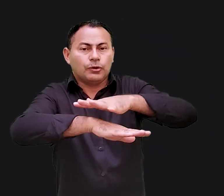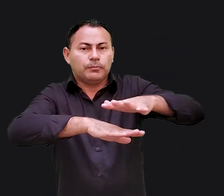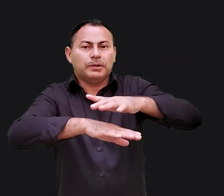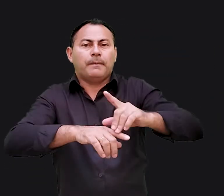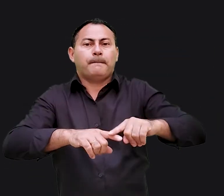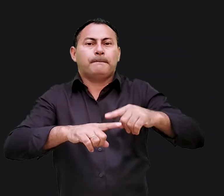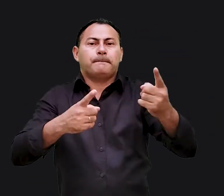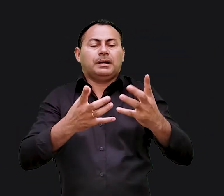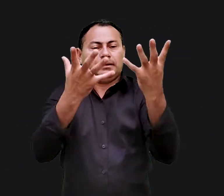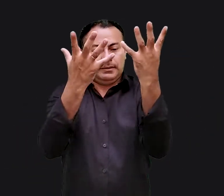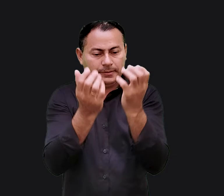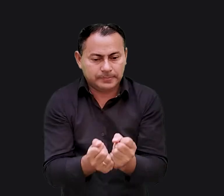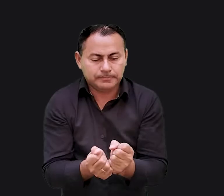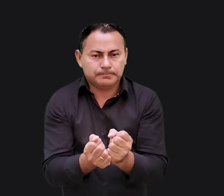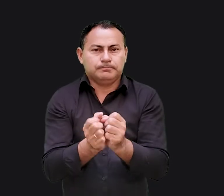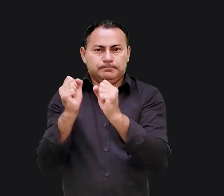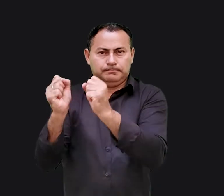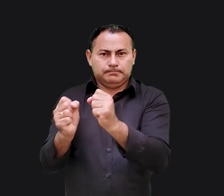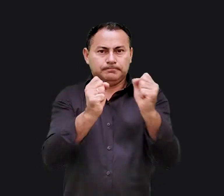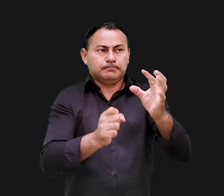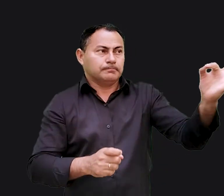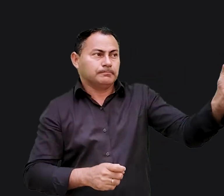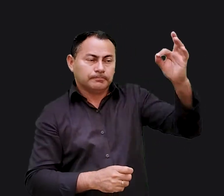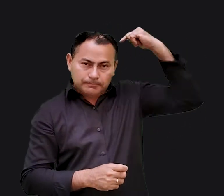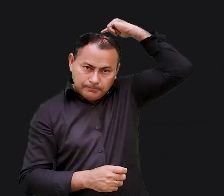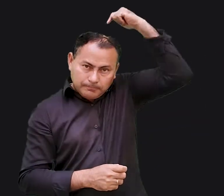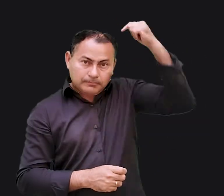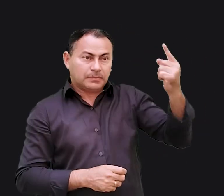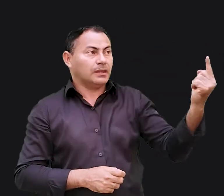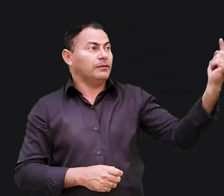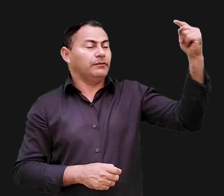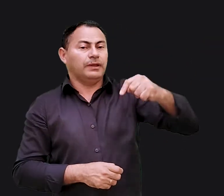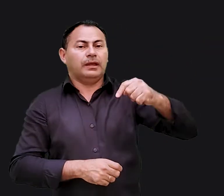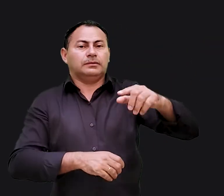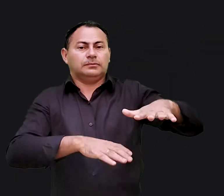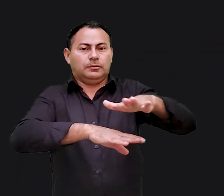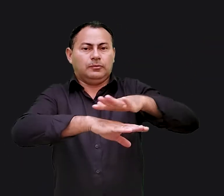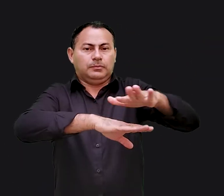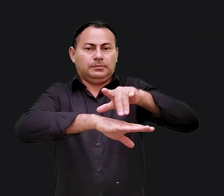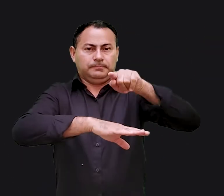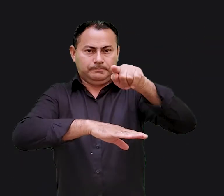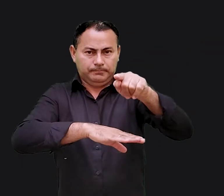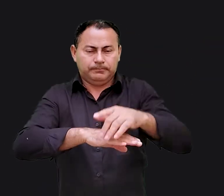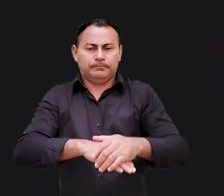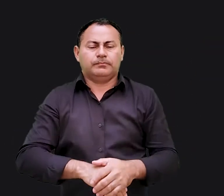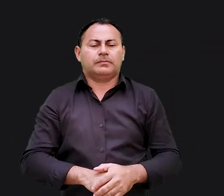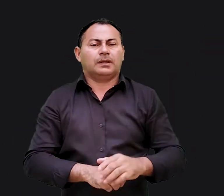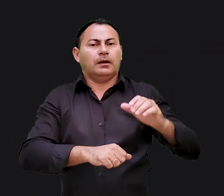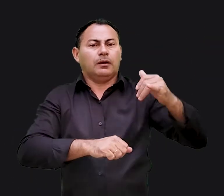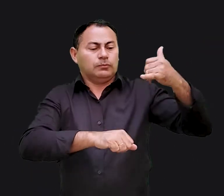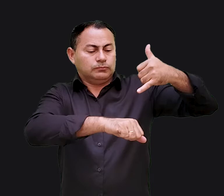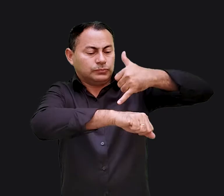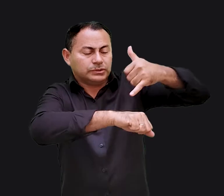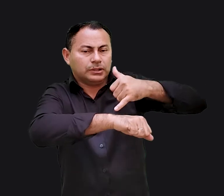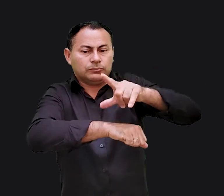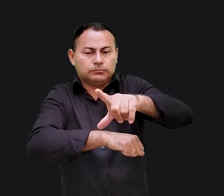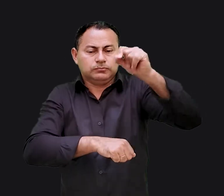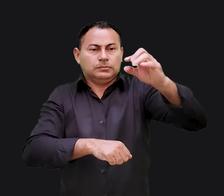ele. Mas receberão poder quando o Espírito Santo descer sobre vocês. A unção do Espírito Santo